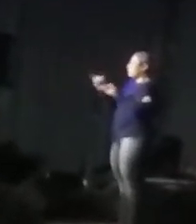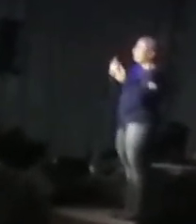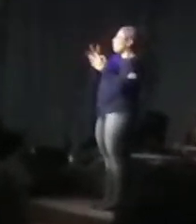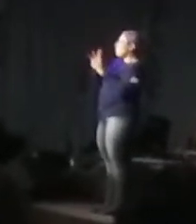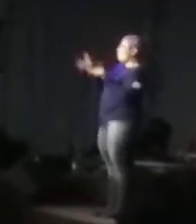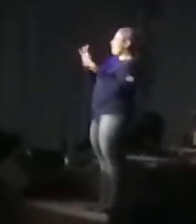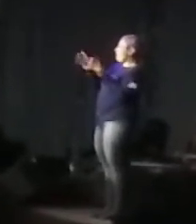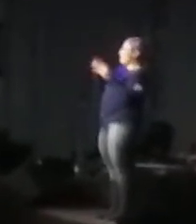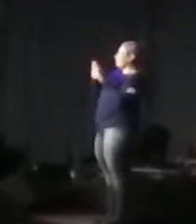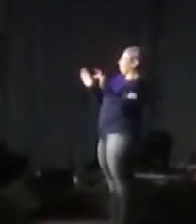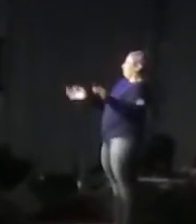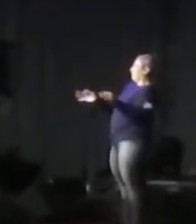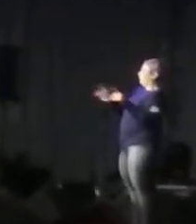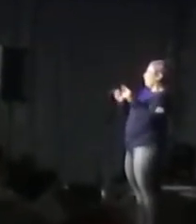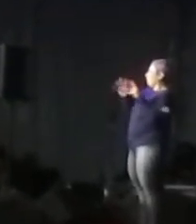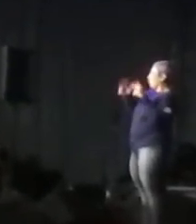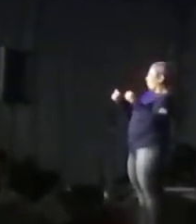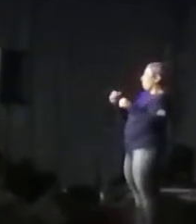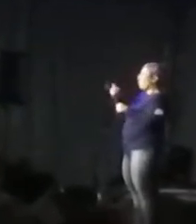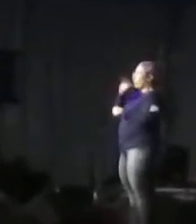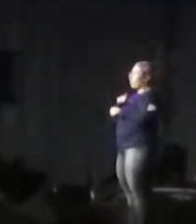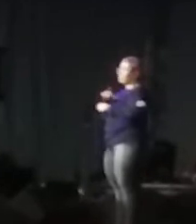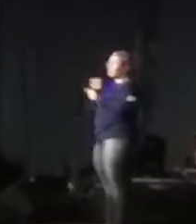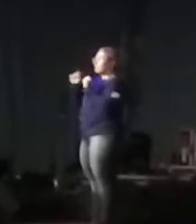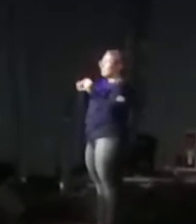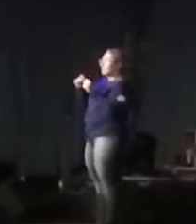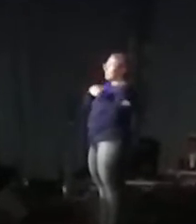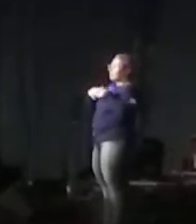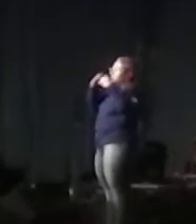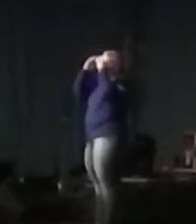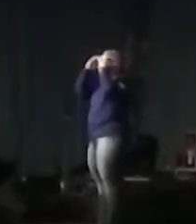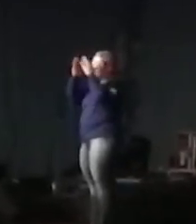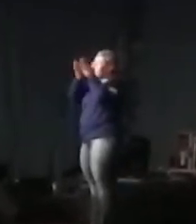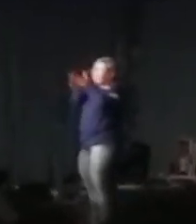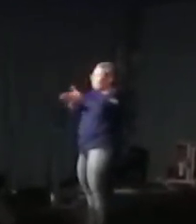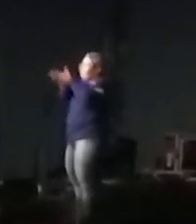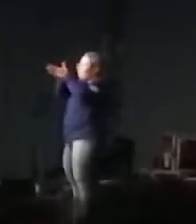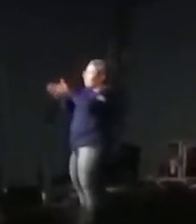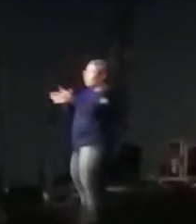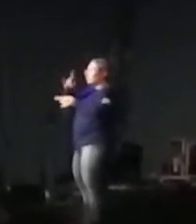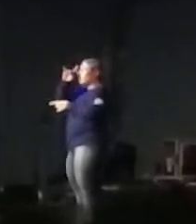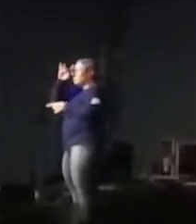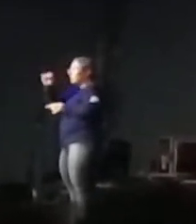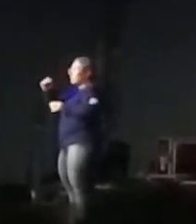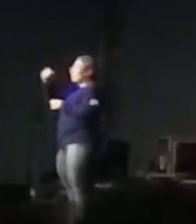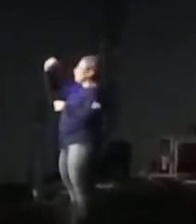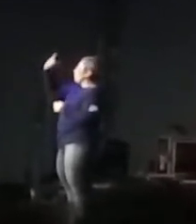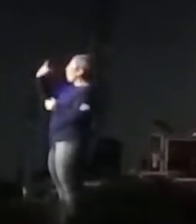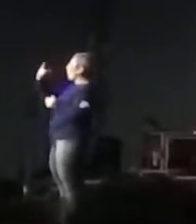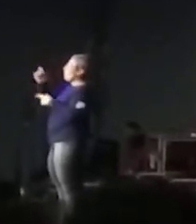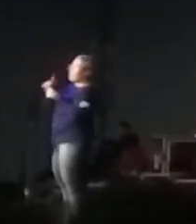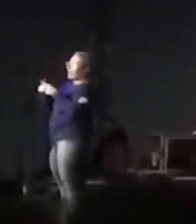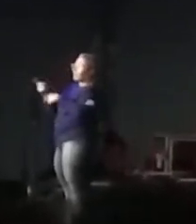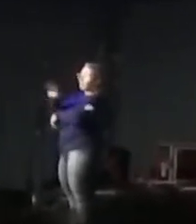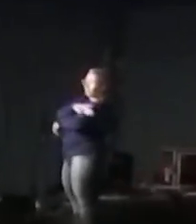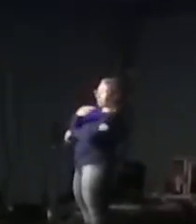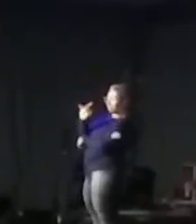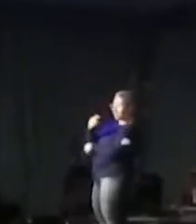é muito simples, não é todo mundo que consegue ter uma disciplina de num dia de sol, sem patrão e sem